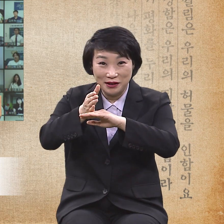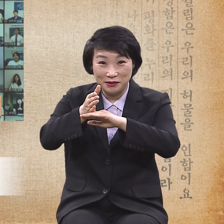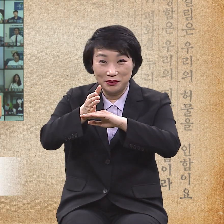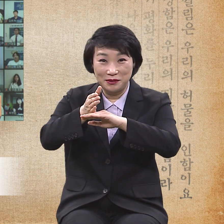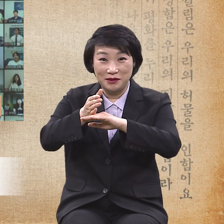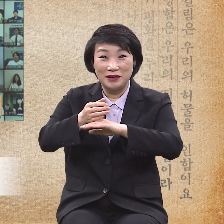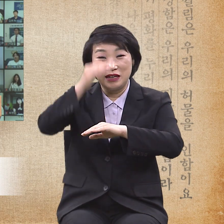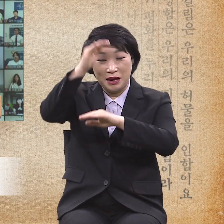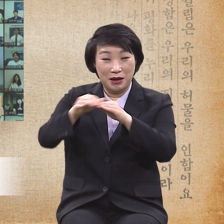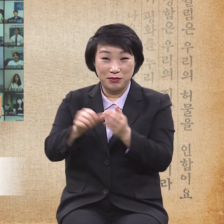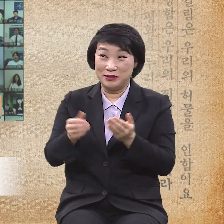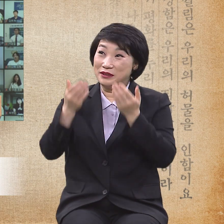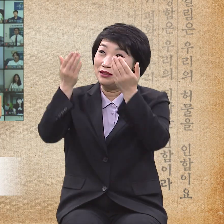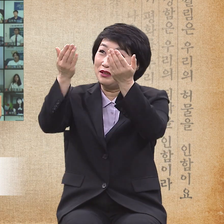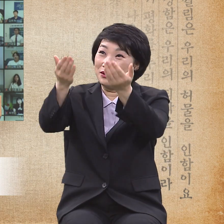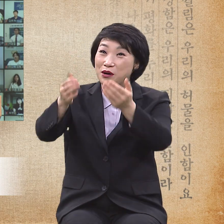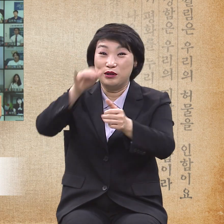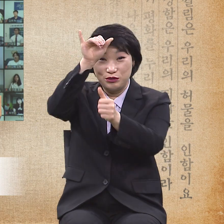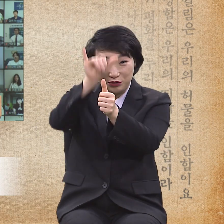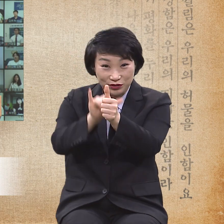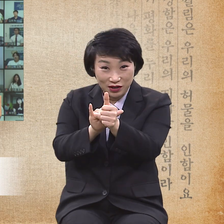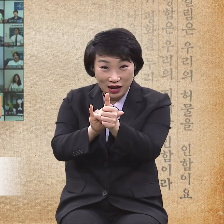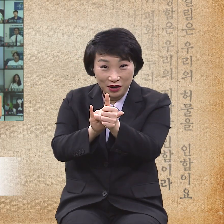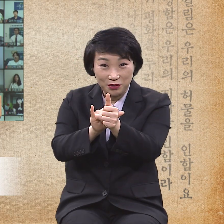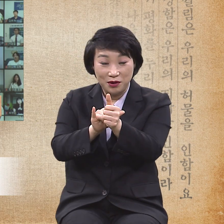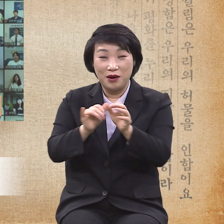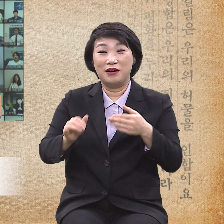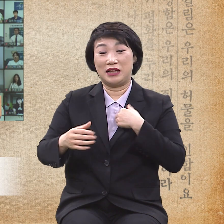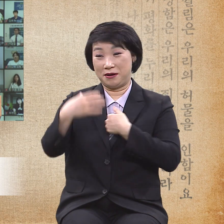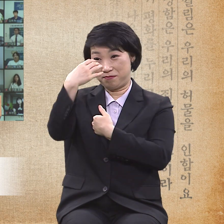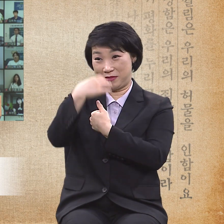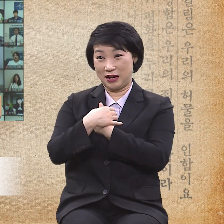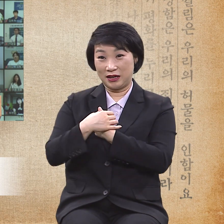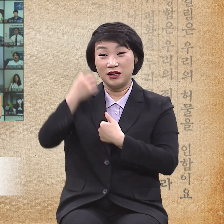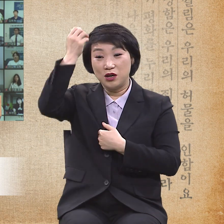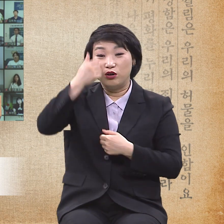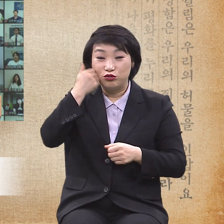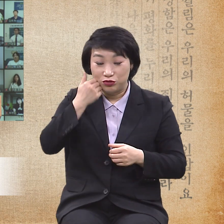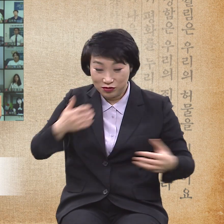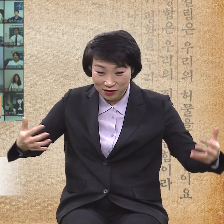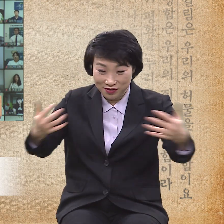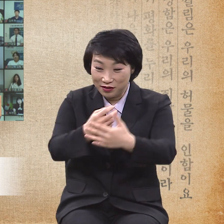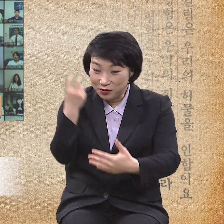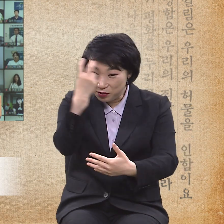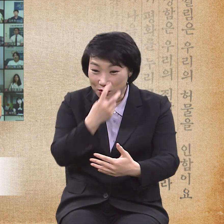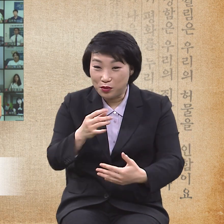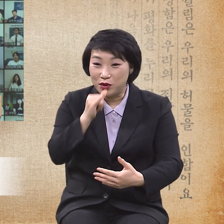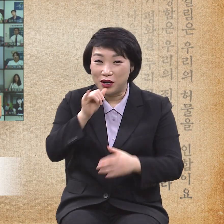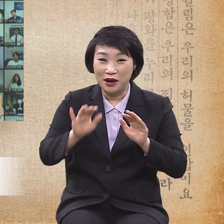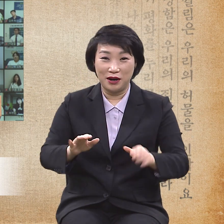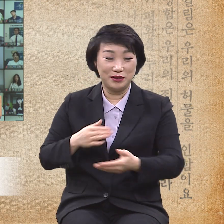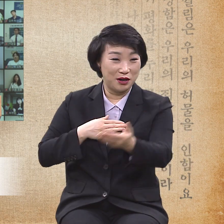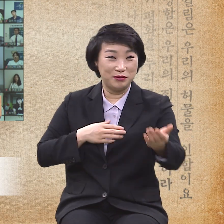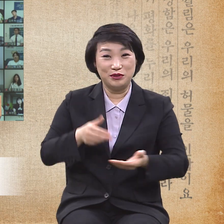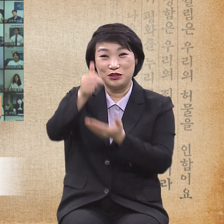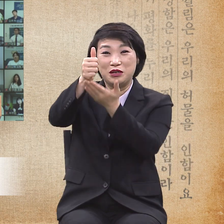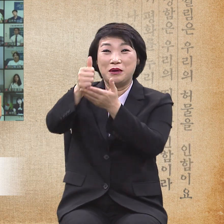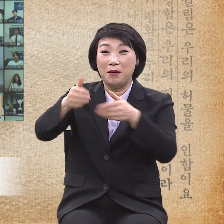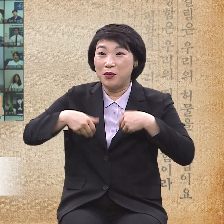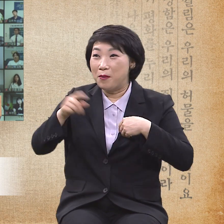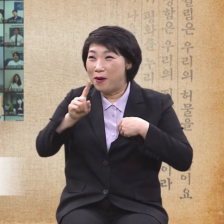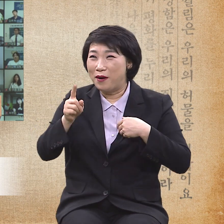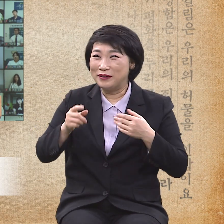감사하고 예물 드리고 충성하고 내게 맡긴 영혼 돌보고 그저 주님이